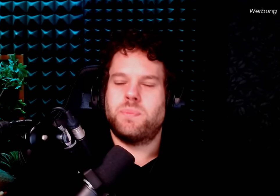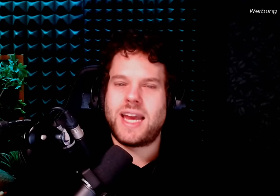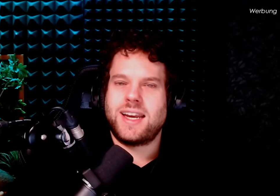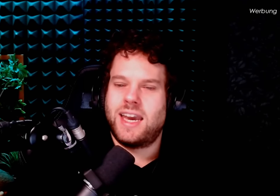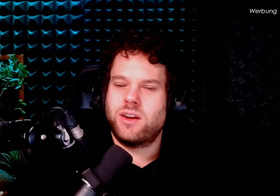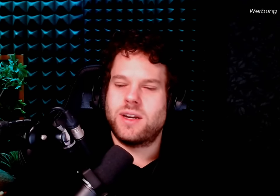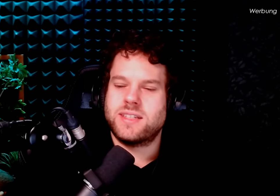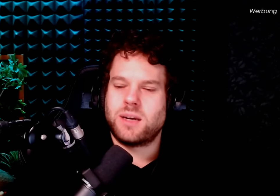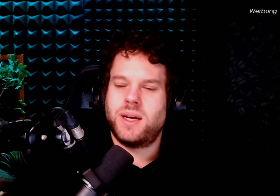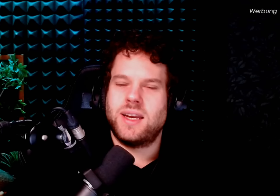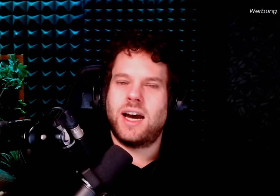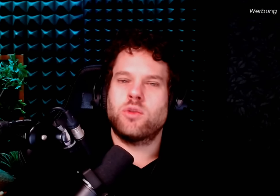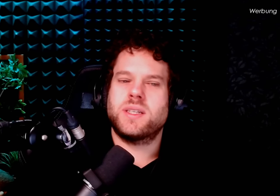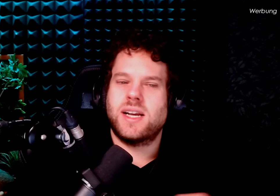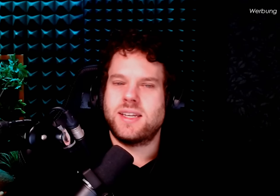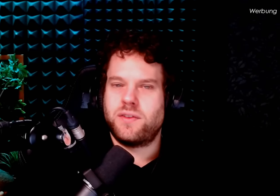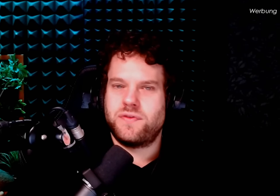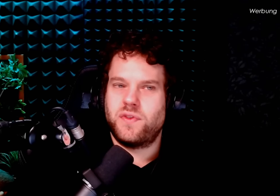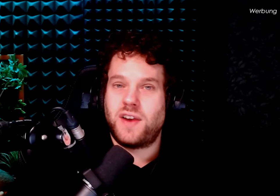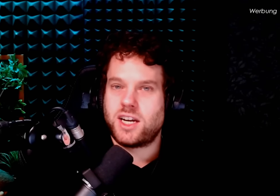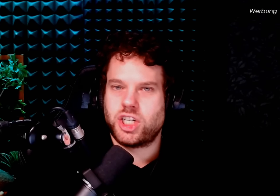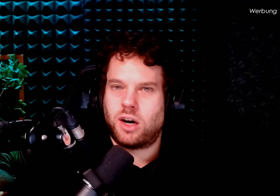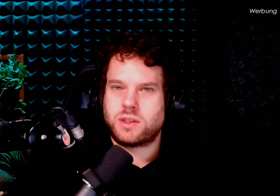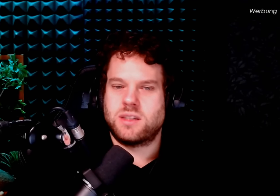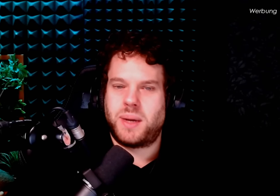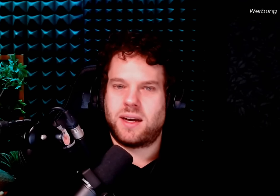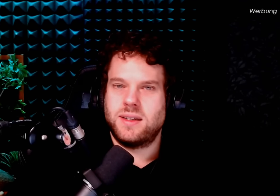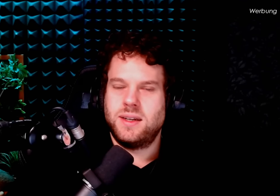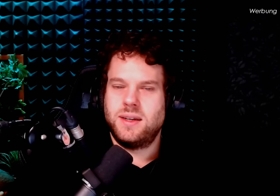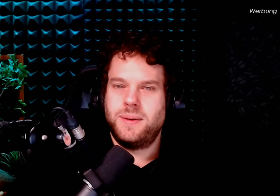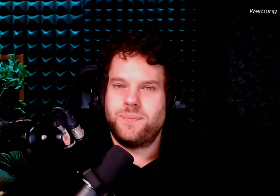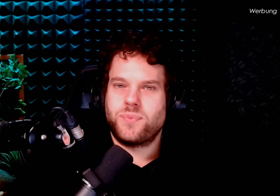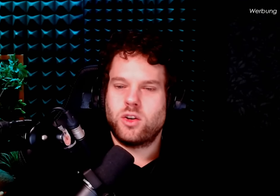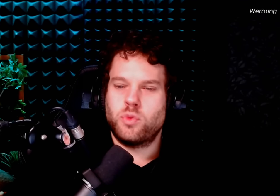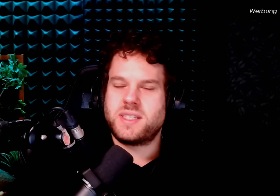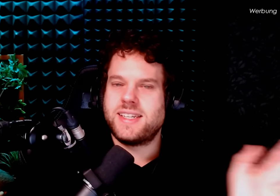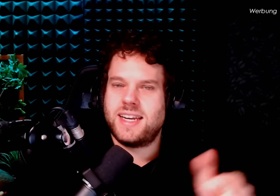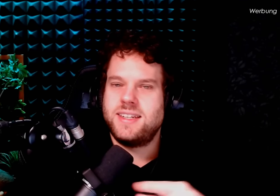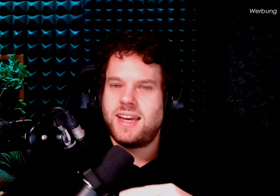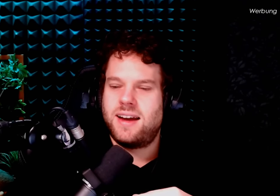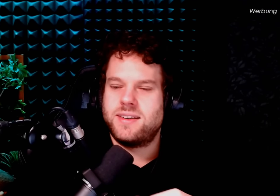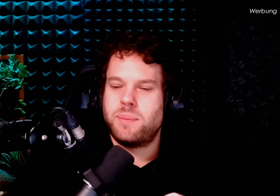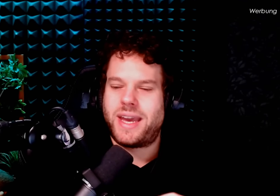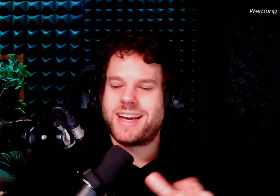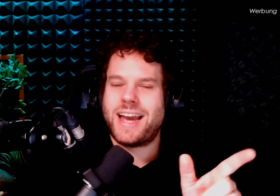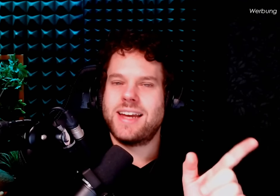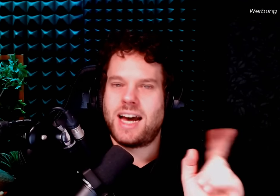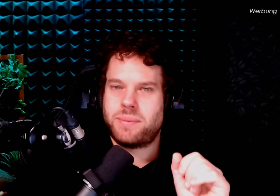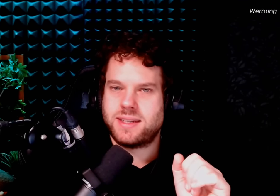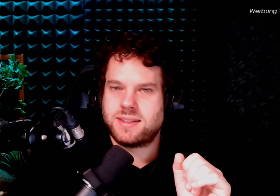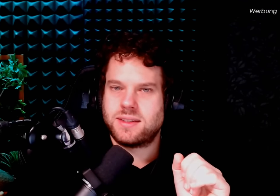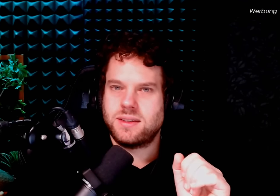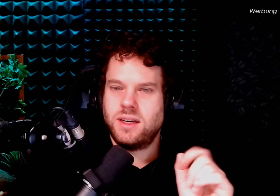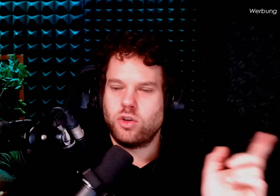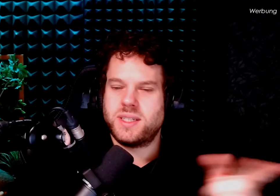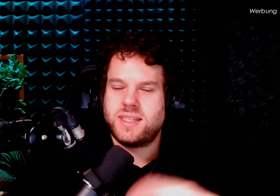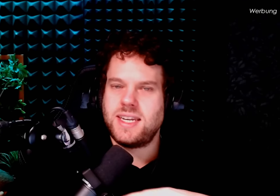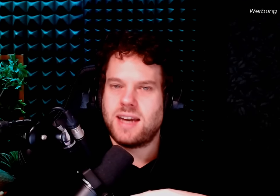als Bär kennen und dann sagt man, ja, du bist halt der Flachschnauzenbär. Du bist halt der Bär, der keine Ameisen isst. Du bist der Nicht